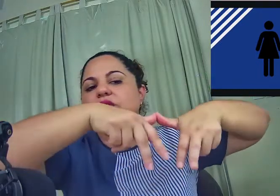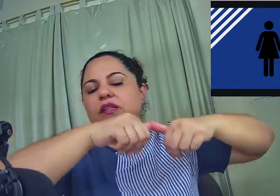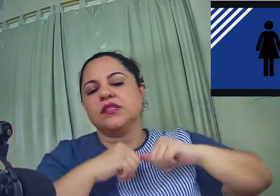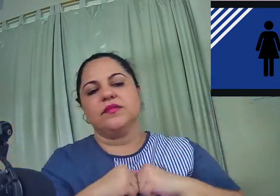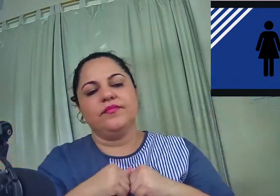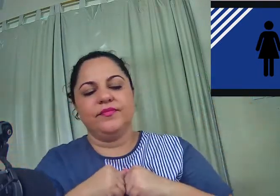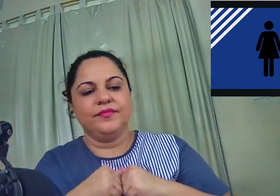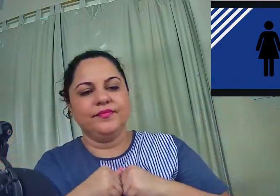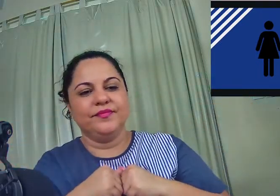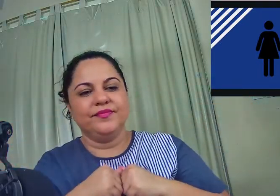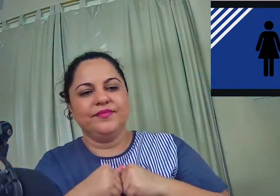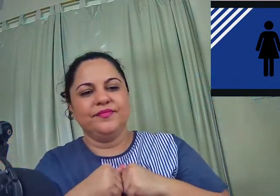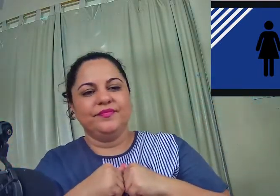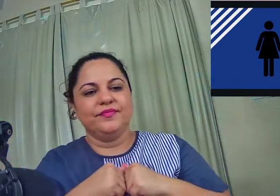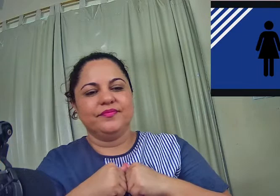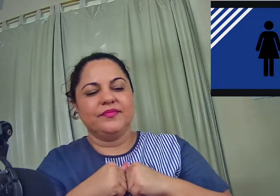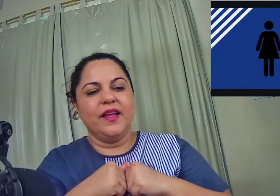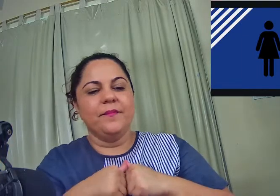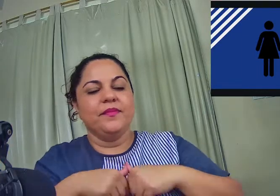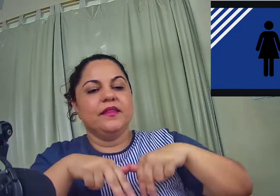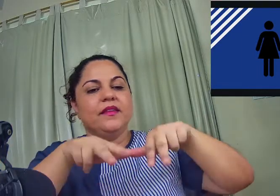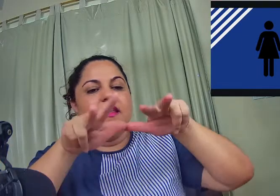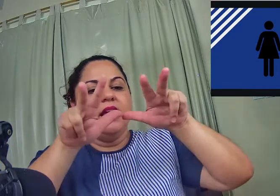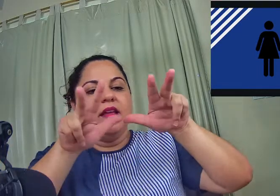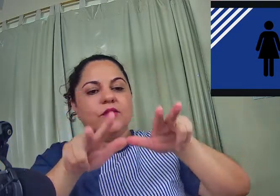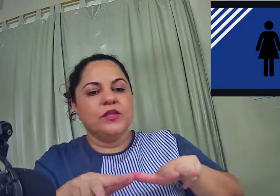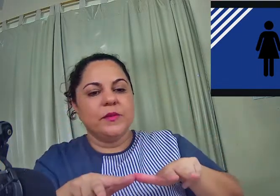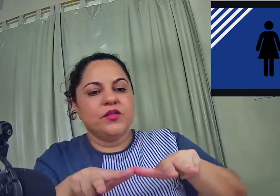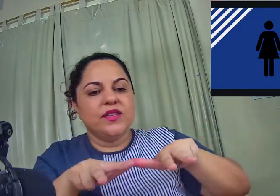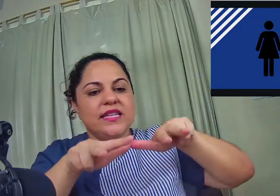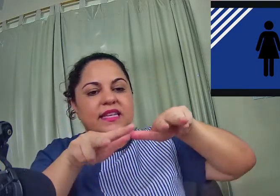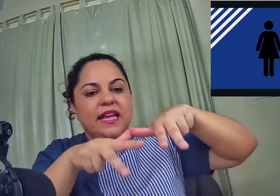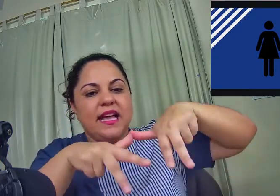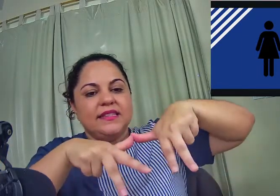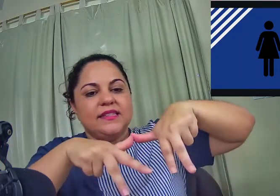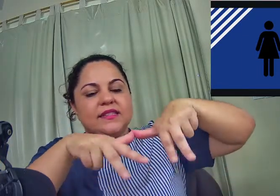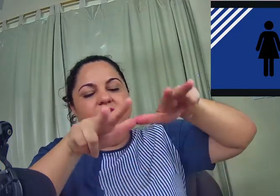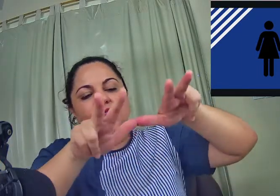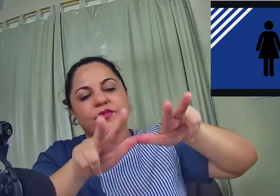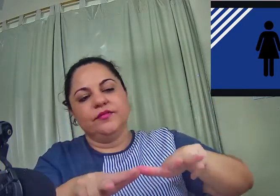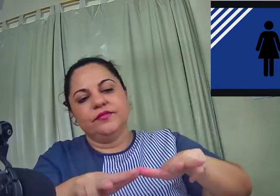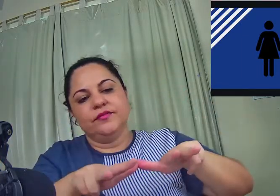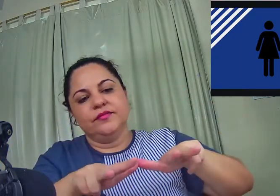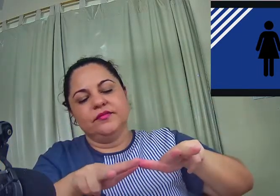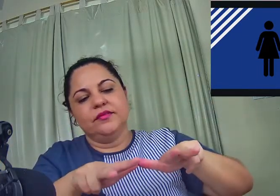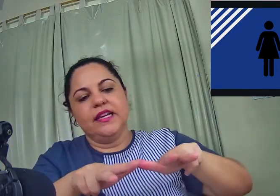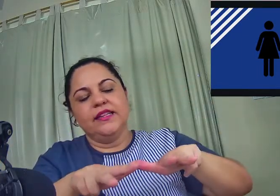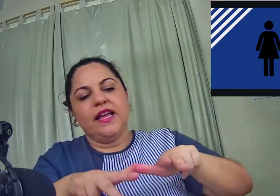juntas, né? Duas pessoas deitadas, ó. Deitadas,